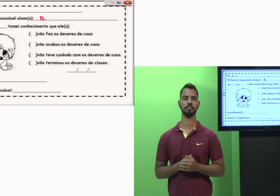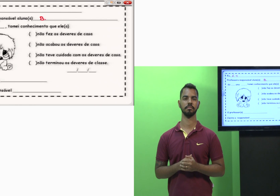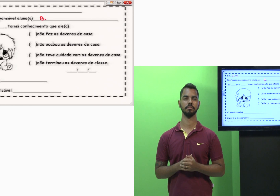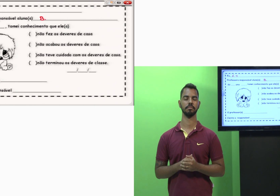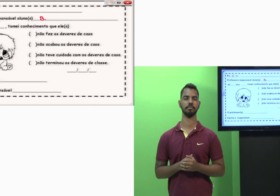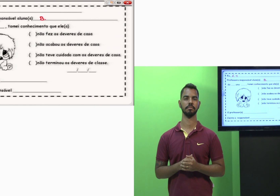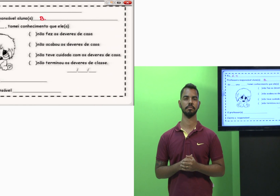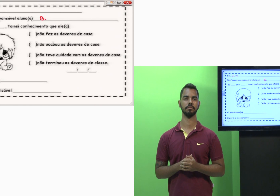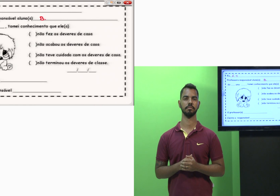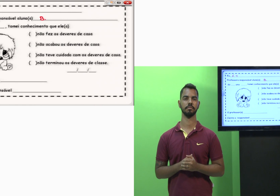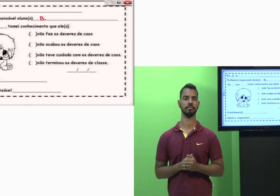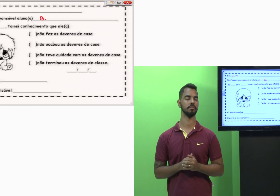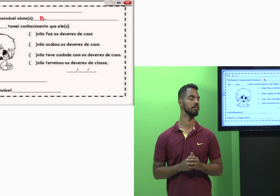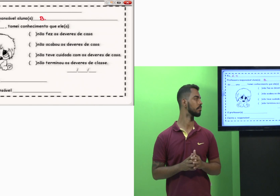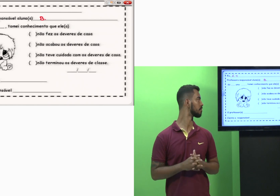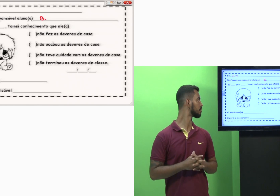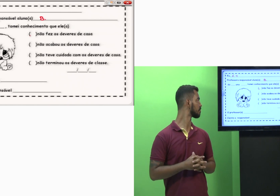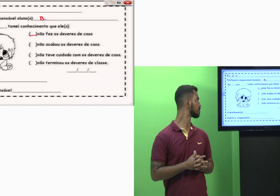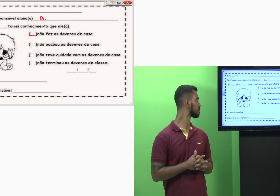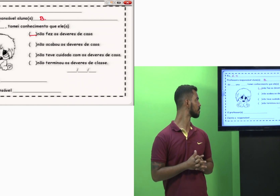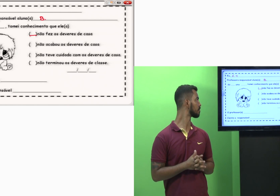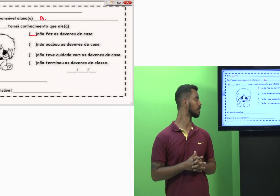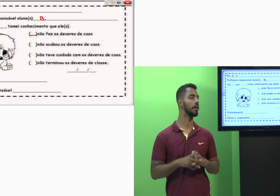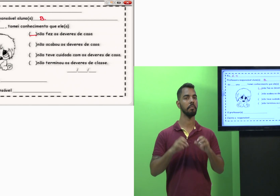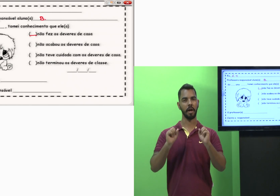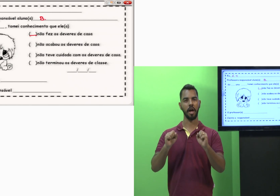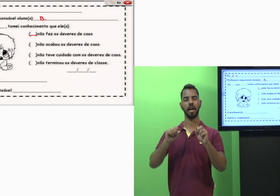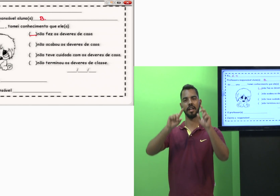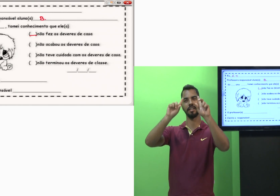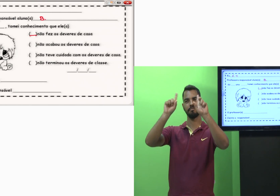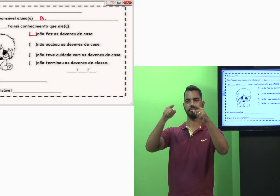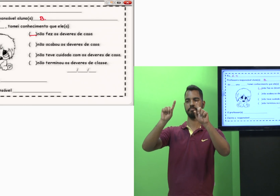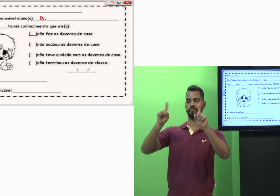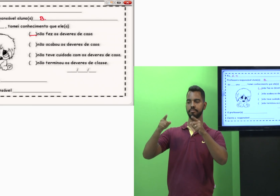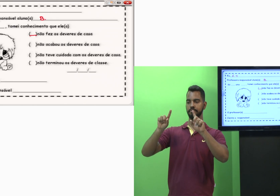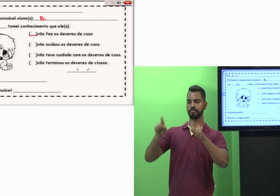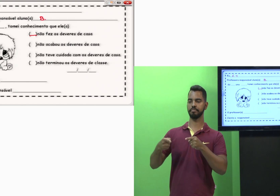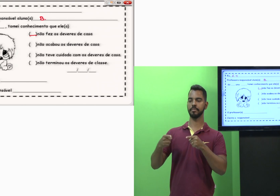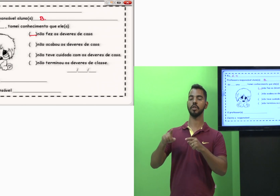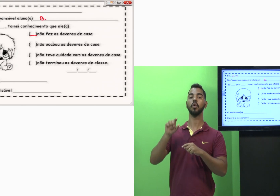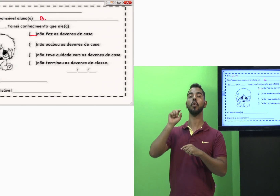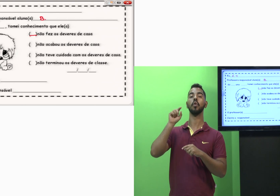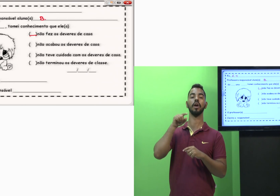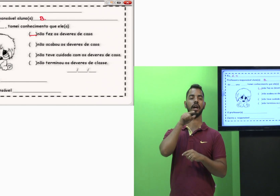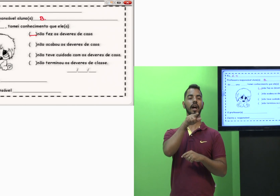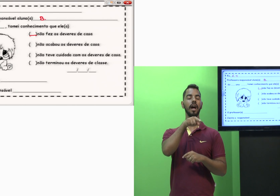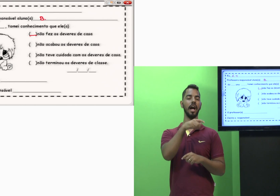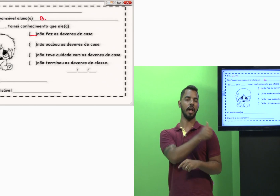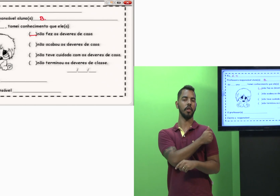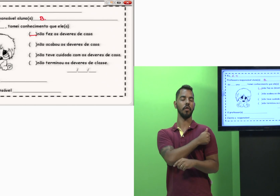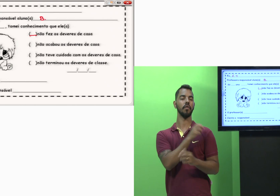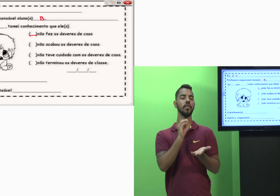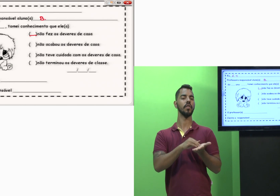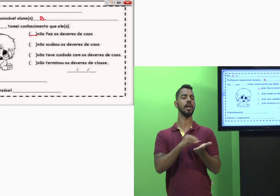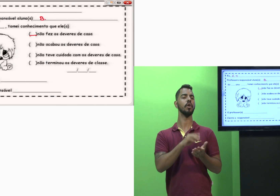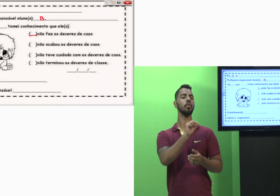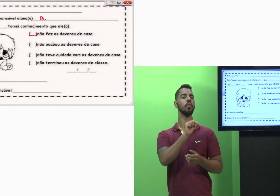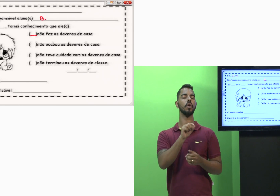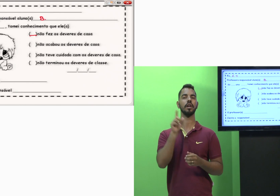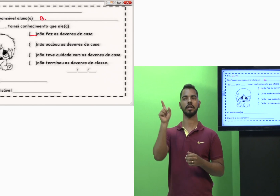deveres de casa, né, ou não acabou com os deveres de casa, não teve cuidado. Isso aqui para